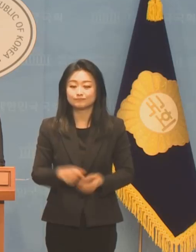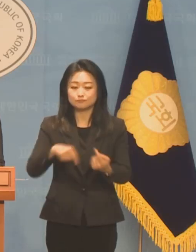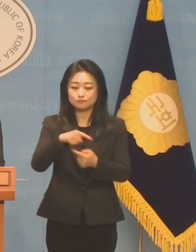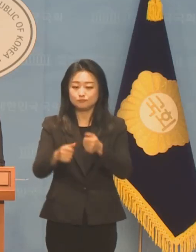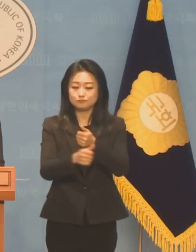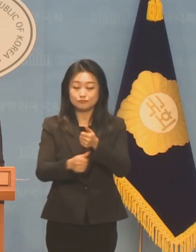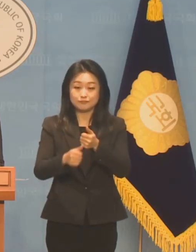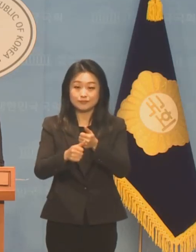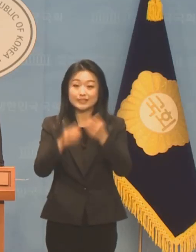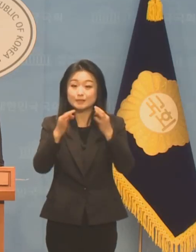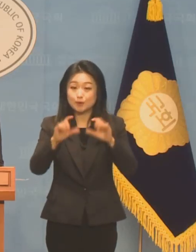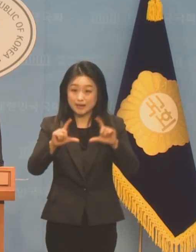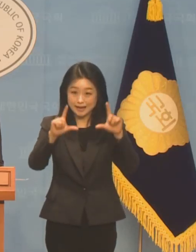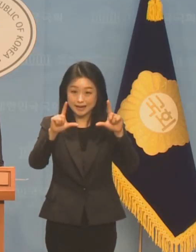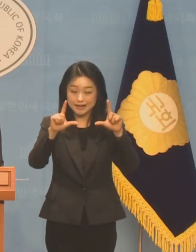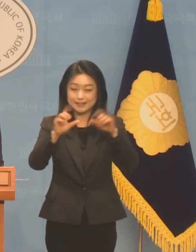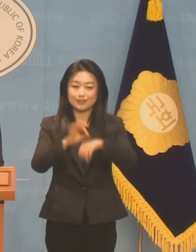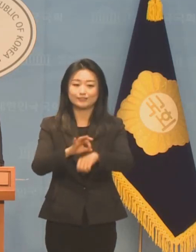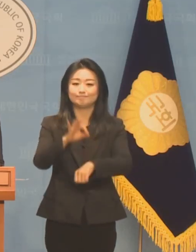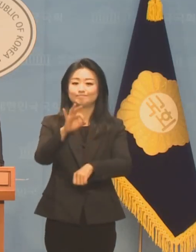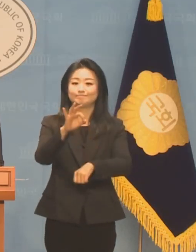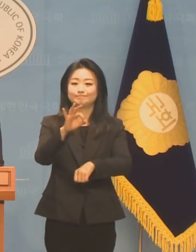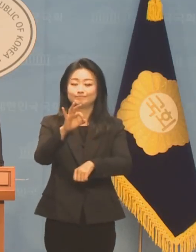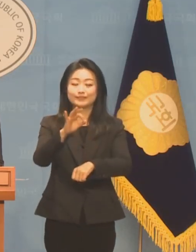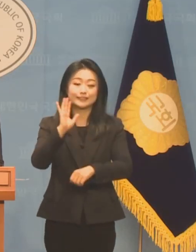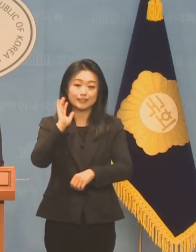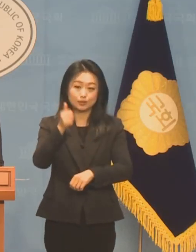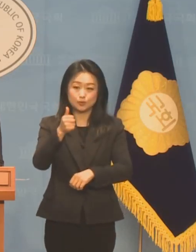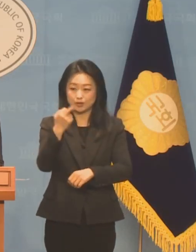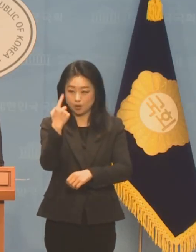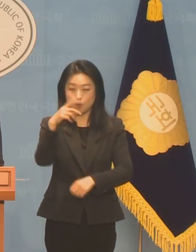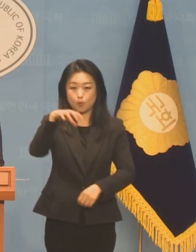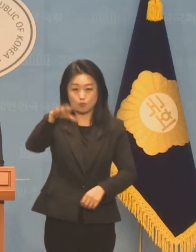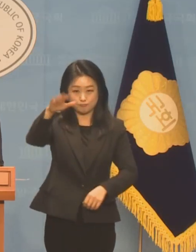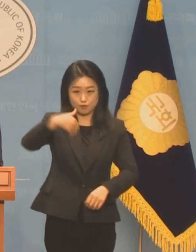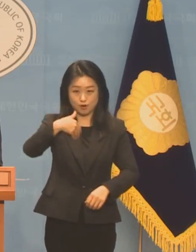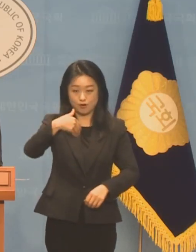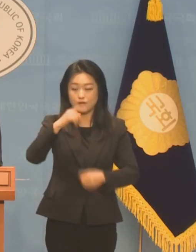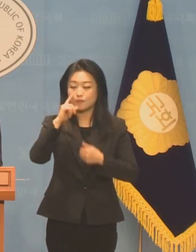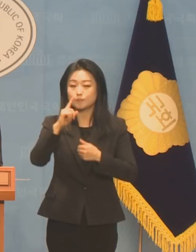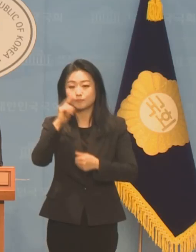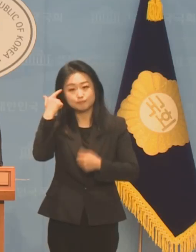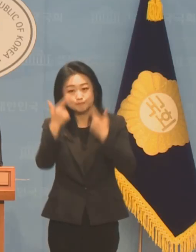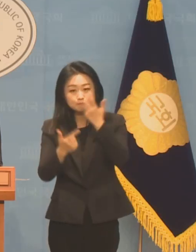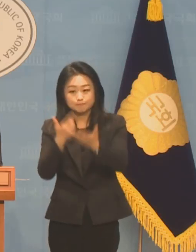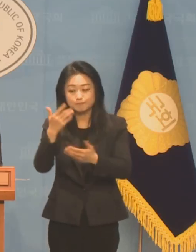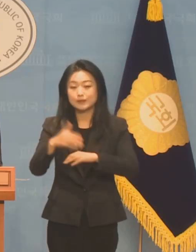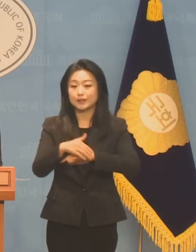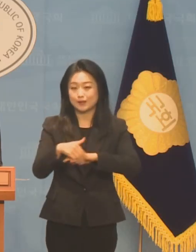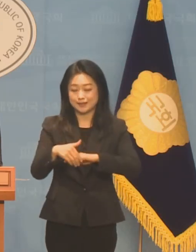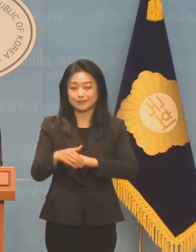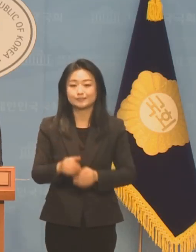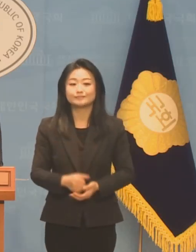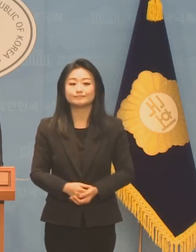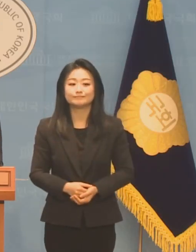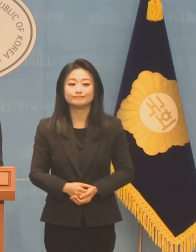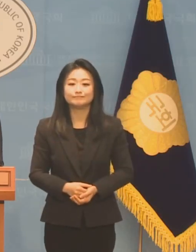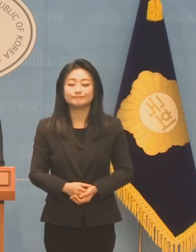운영위는 금요일 17일 오전 10시 대통령 경호처를 대상으로 현안 질의를 실시할 예정입니다.